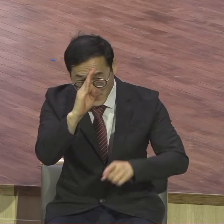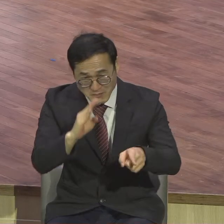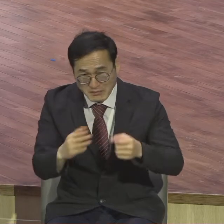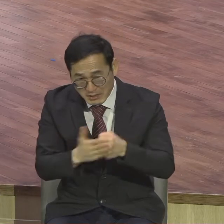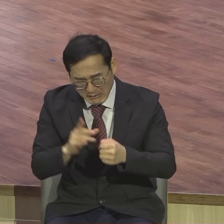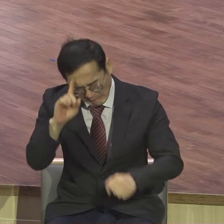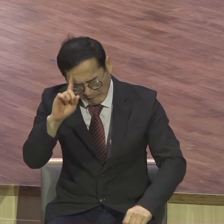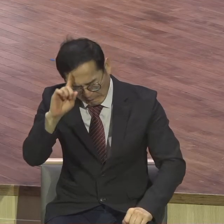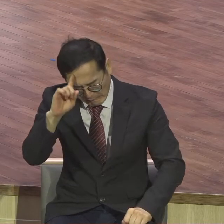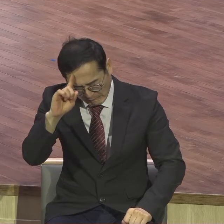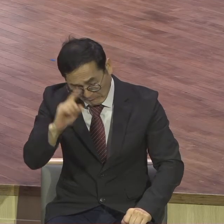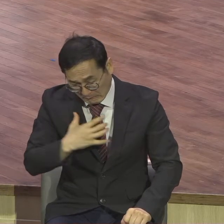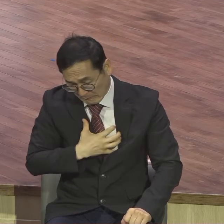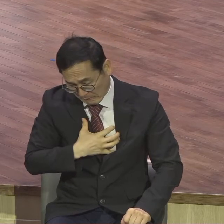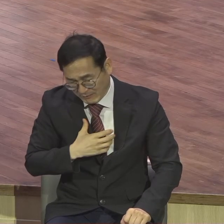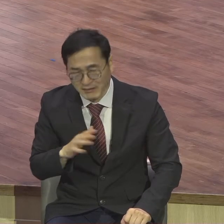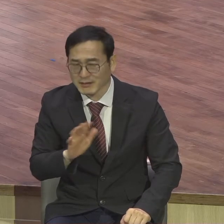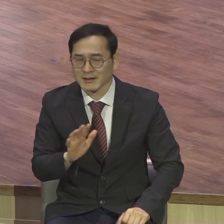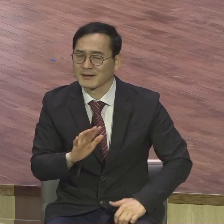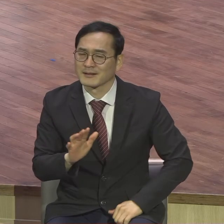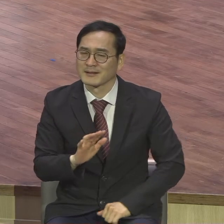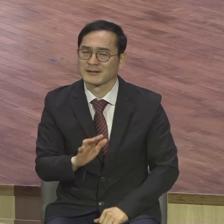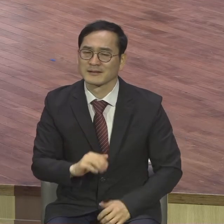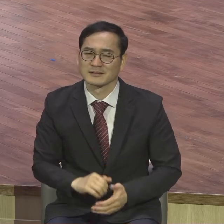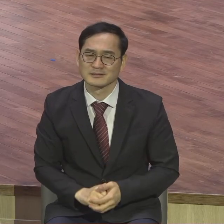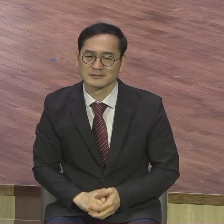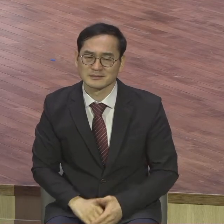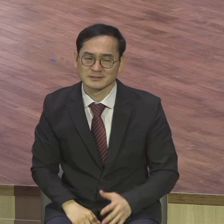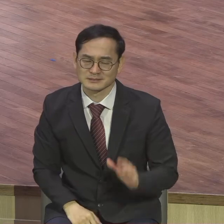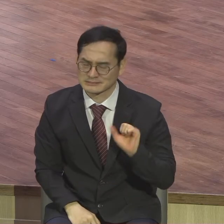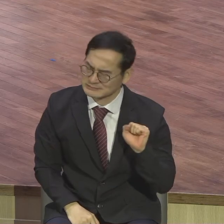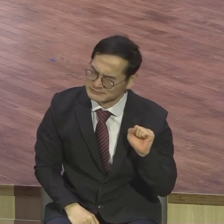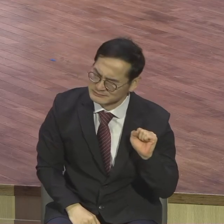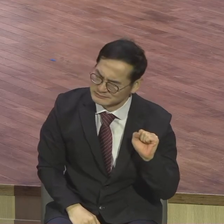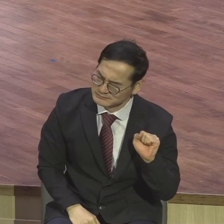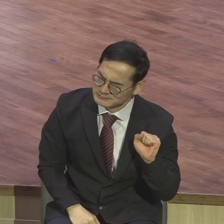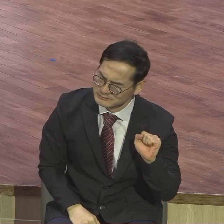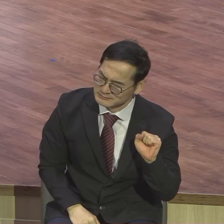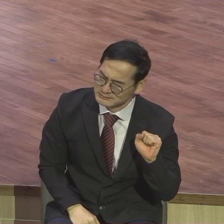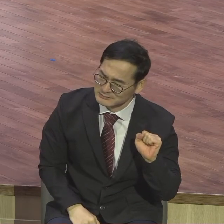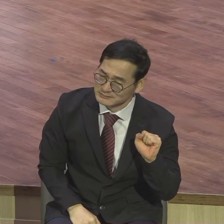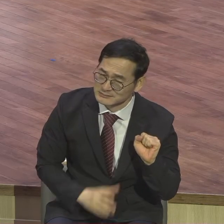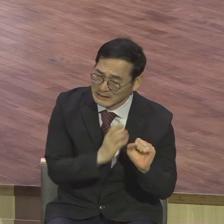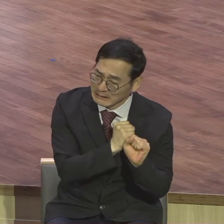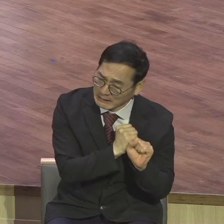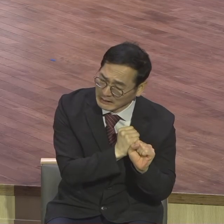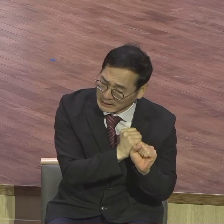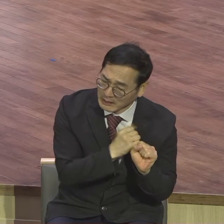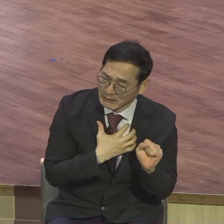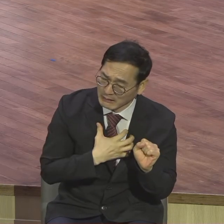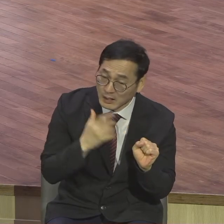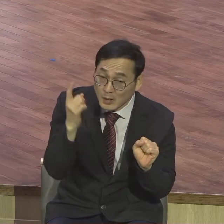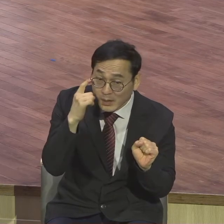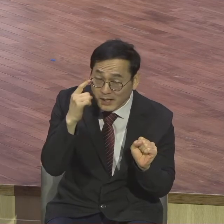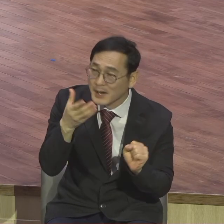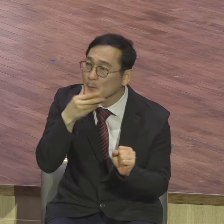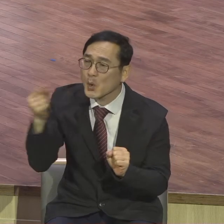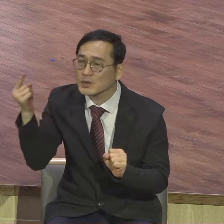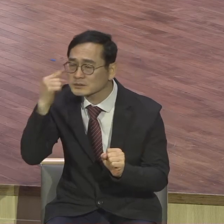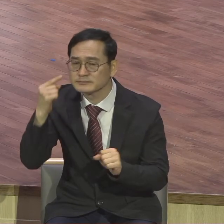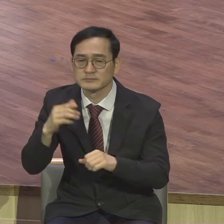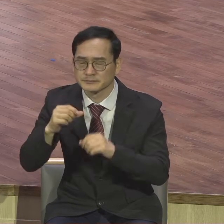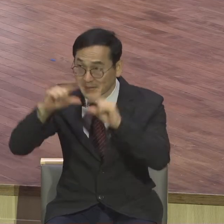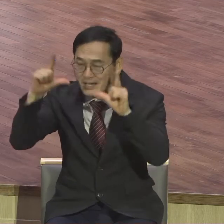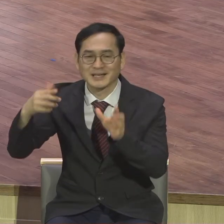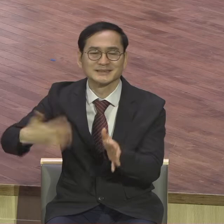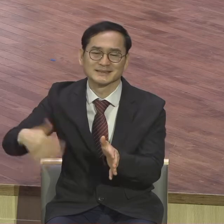이유가 뭐였냐고요. 왜 잡히느냐? 복음의 진술을 몰랐어. 다시 말하면, 복음을